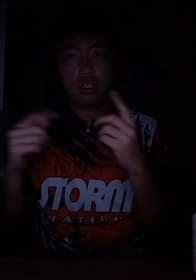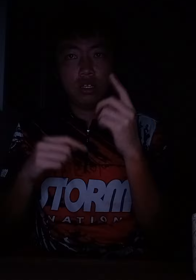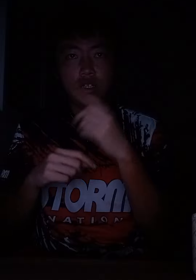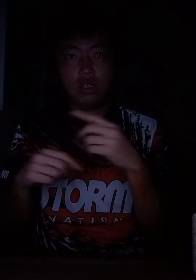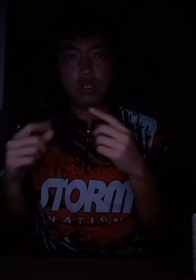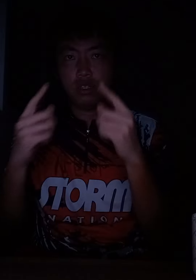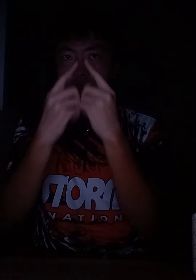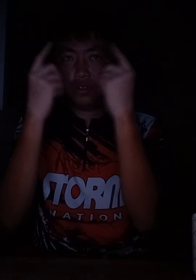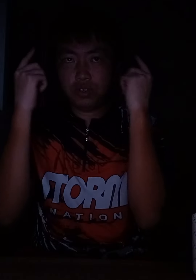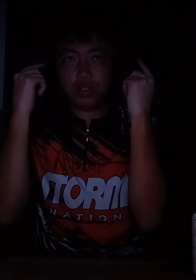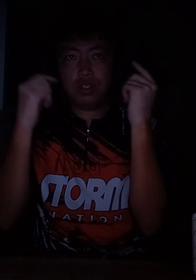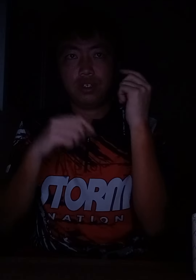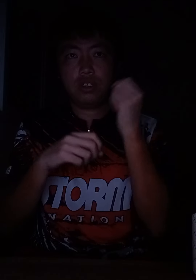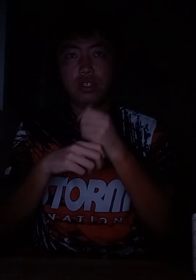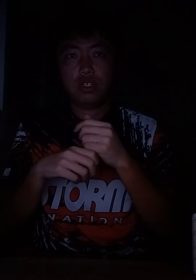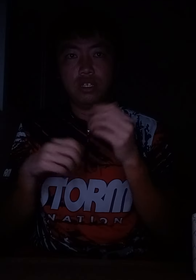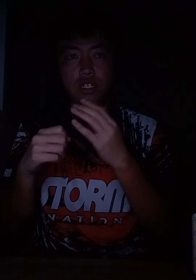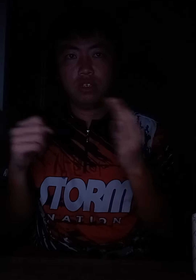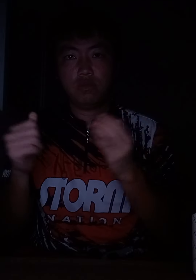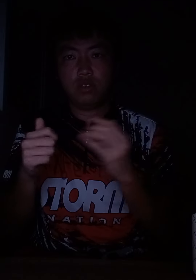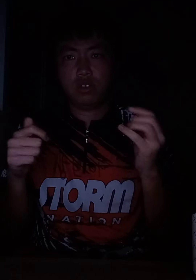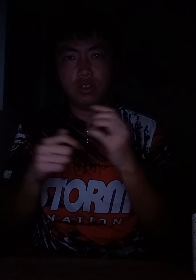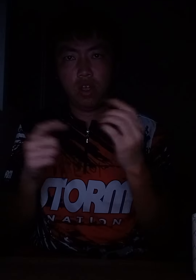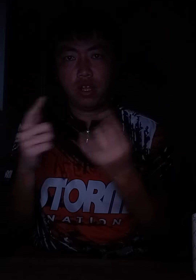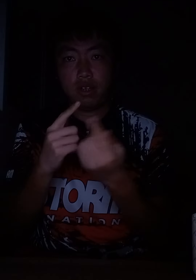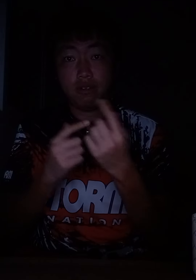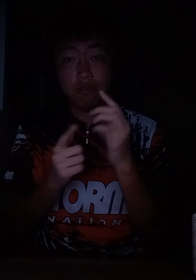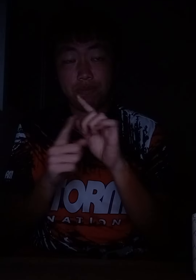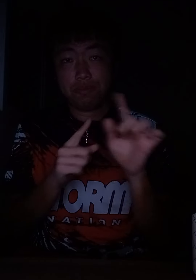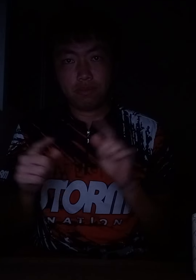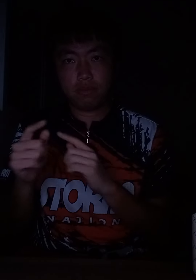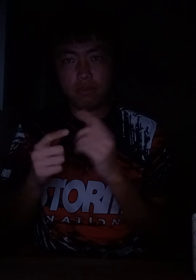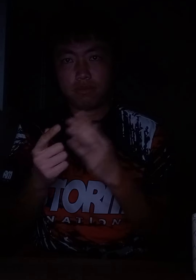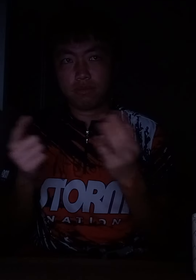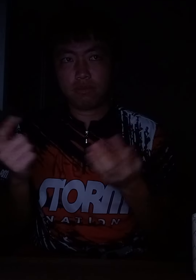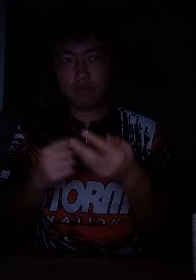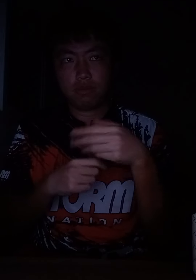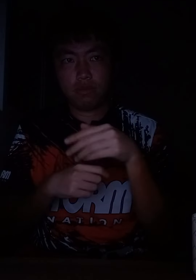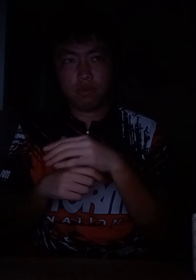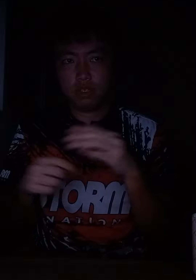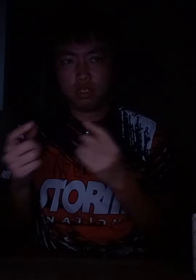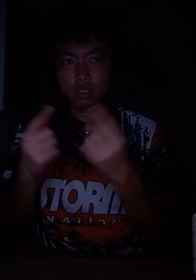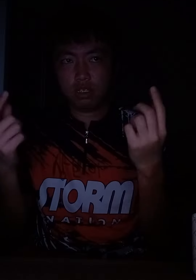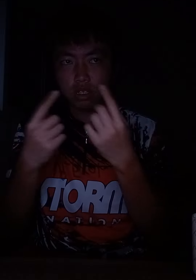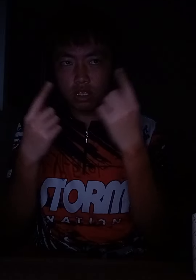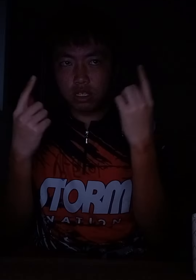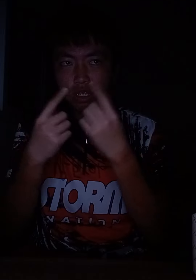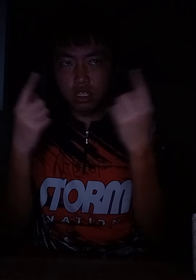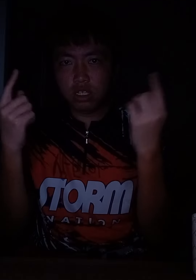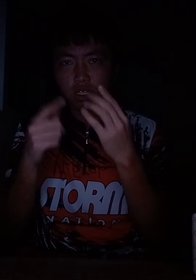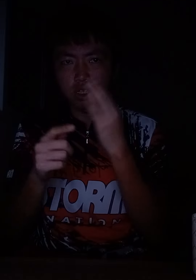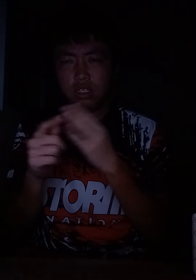안에서의 마스크 착용은 이제 의무 30이 되다시피 했지만 역시 모든 시민이 마스크를 착용한 건 아니었습니다.